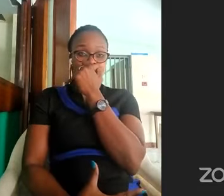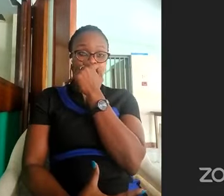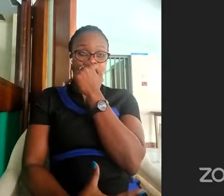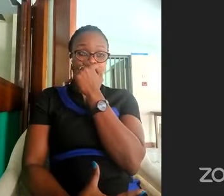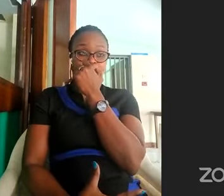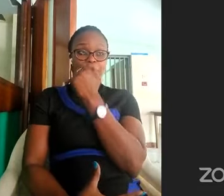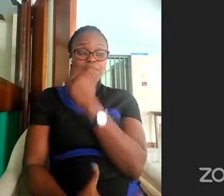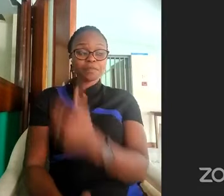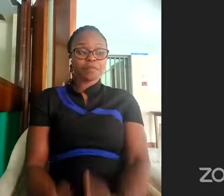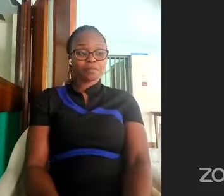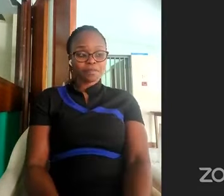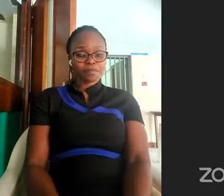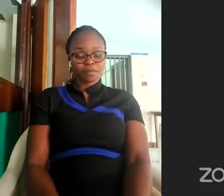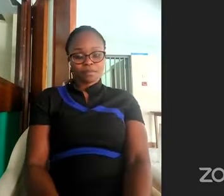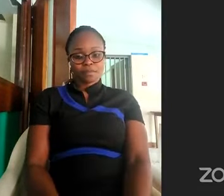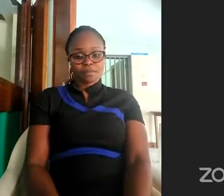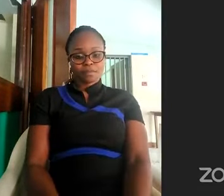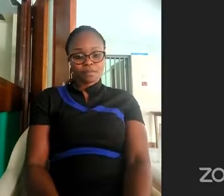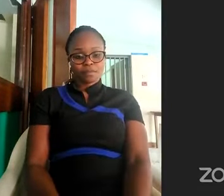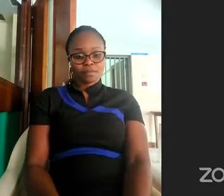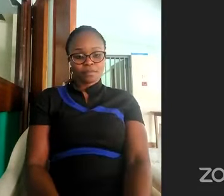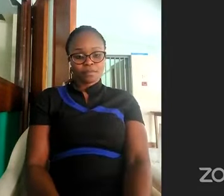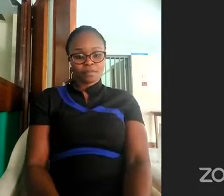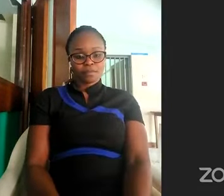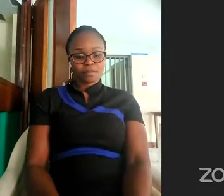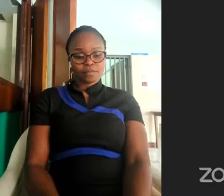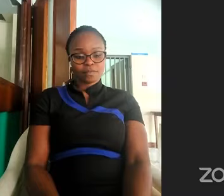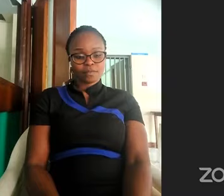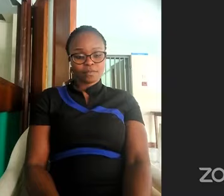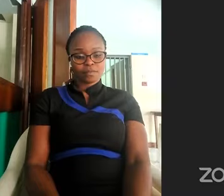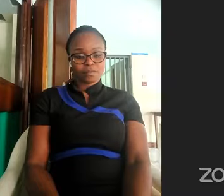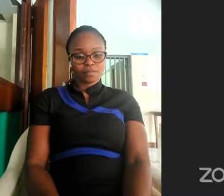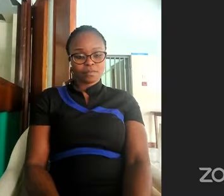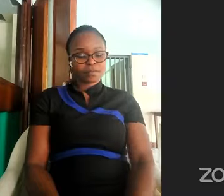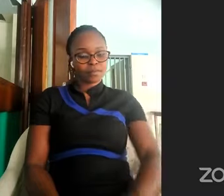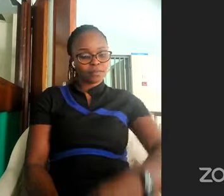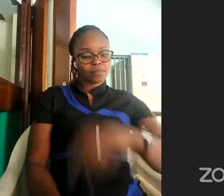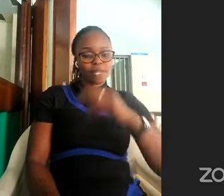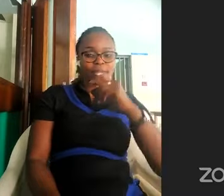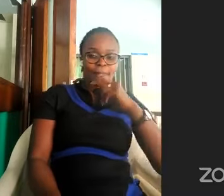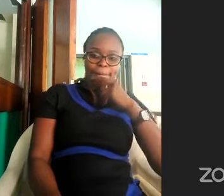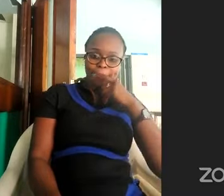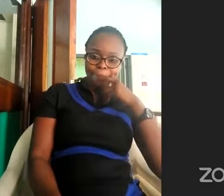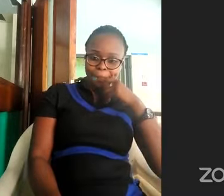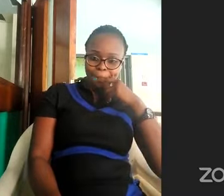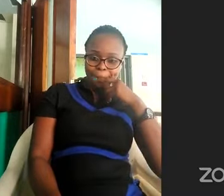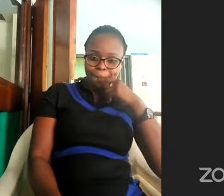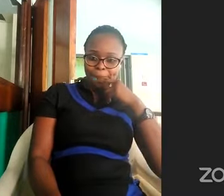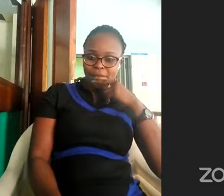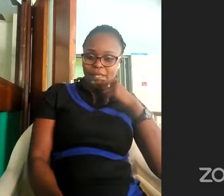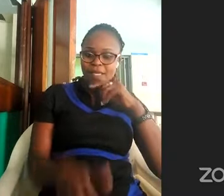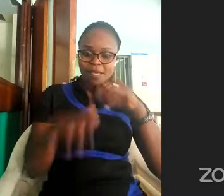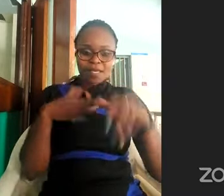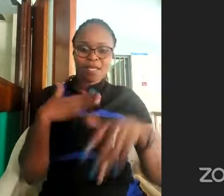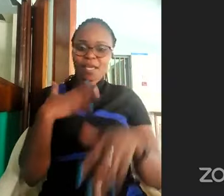ati kuna njia tatu. So nikasema njia tatu hizo zote, mbili hazifanyi. Lakini moja